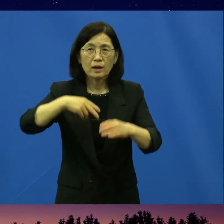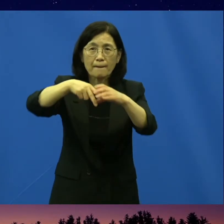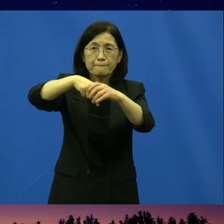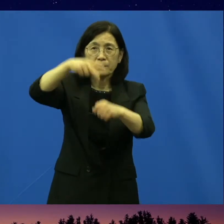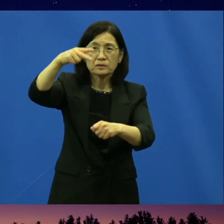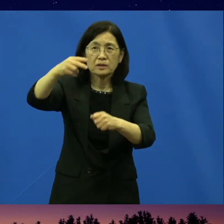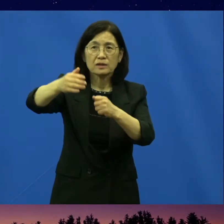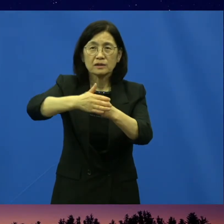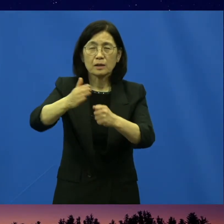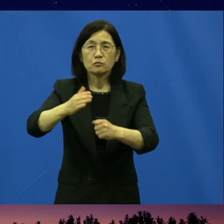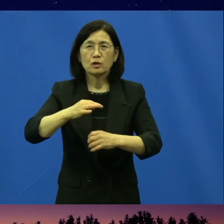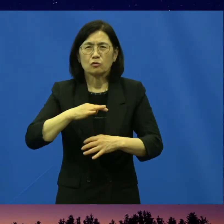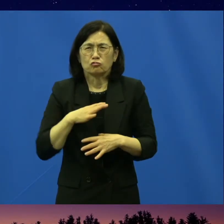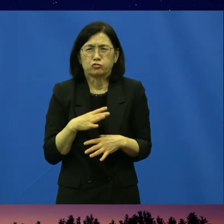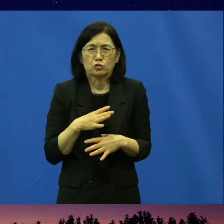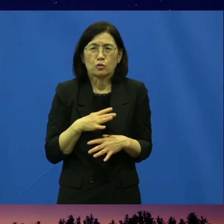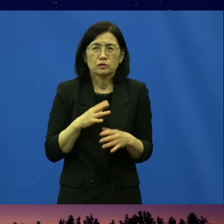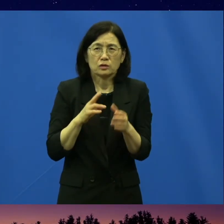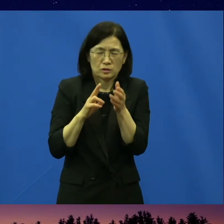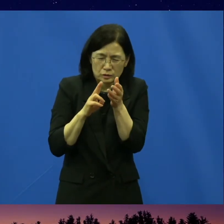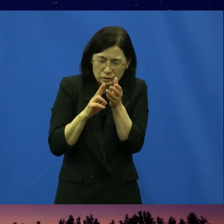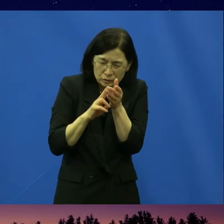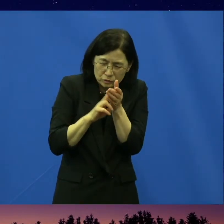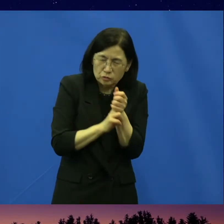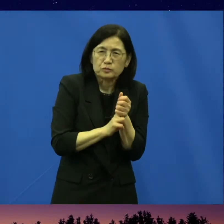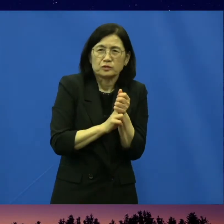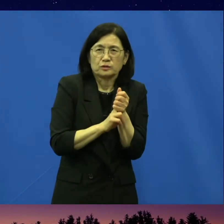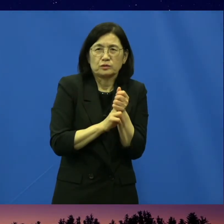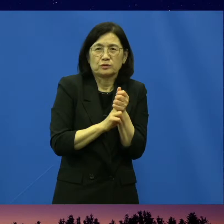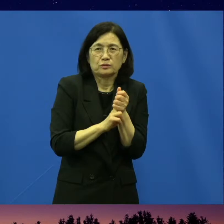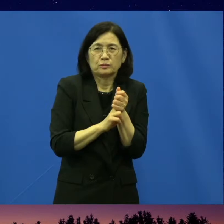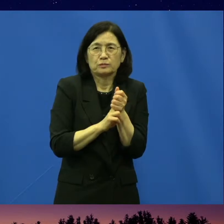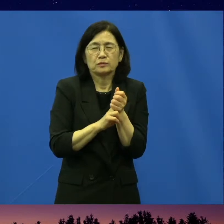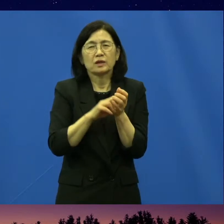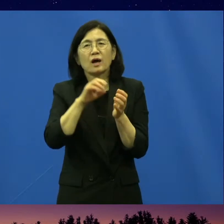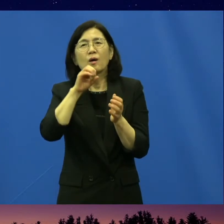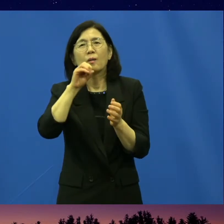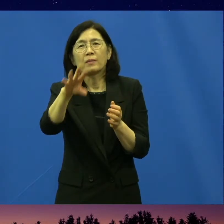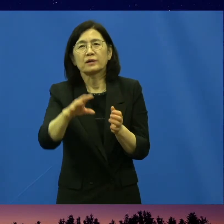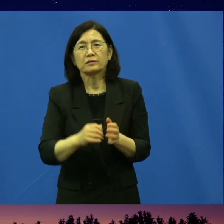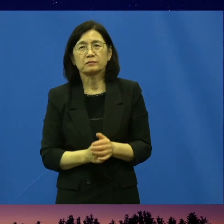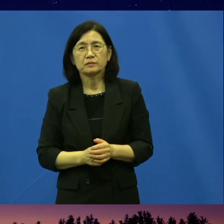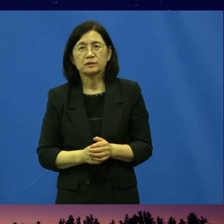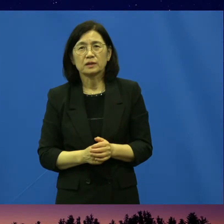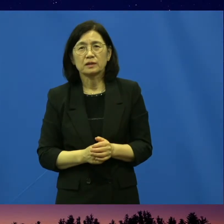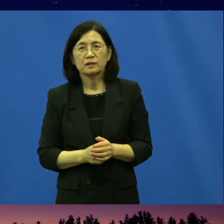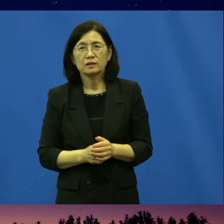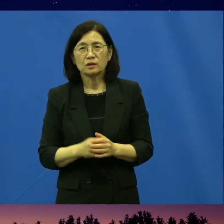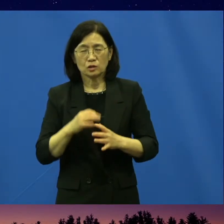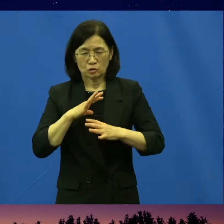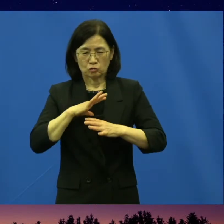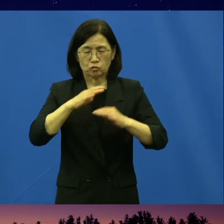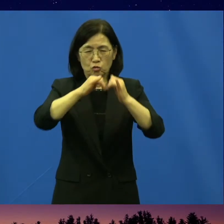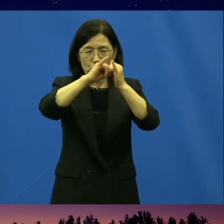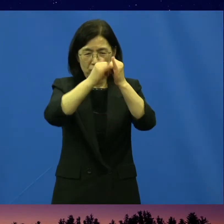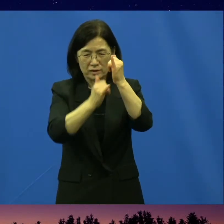벗었으므로 두려워하여 숨었나이다. 두려워하여. 이 두려움의 역사가 굉장히